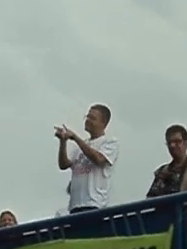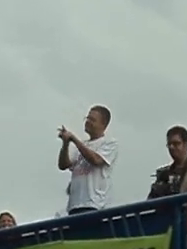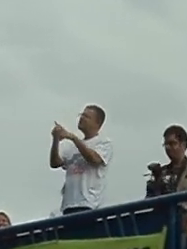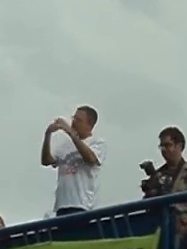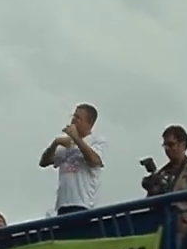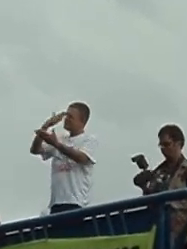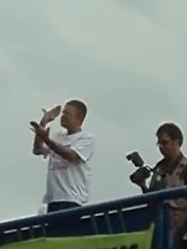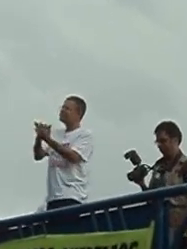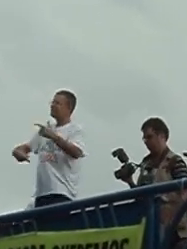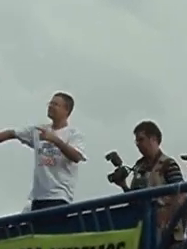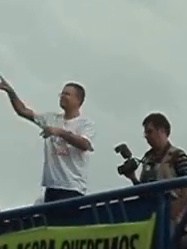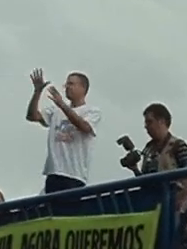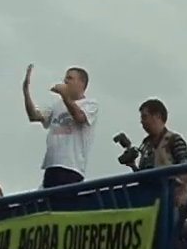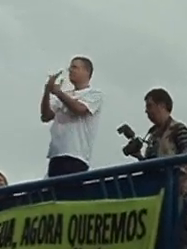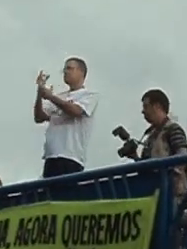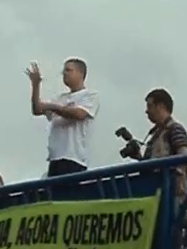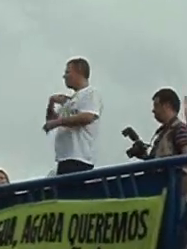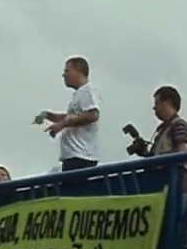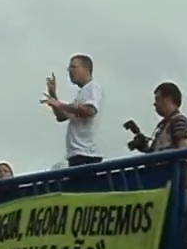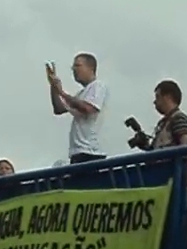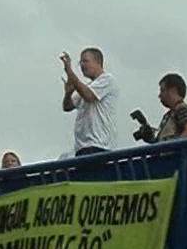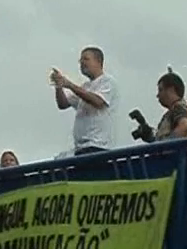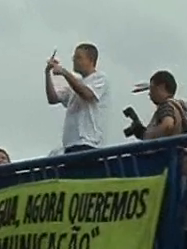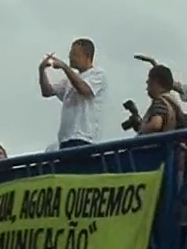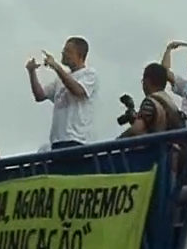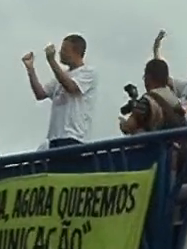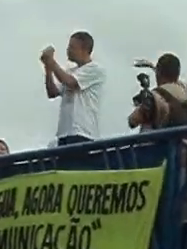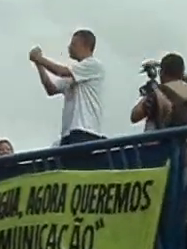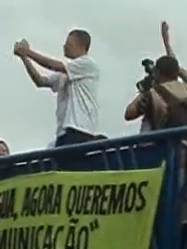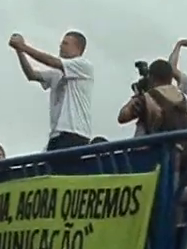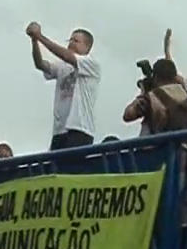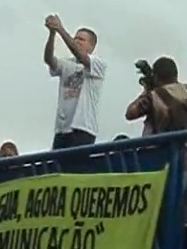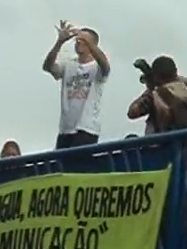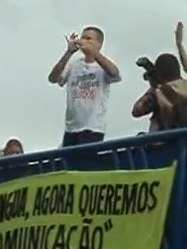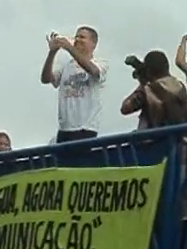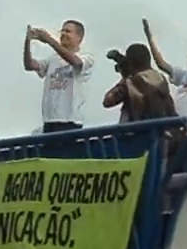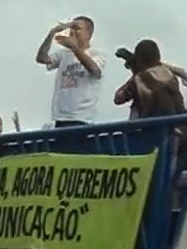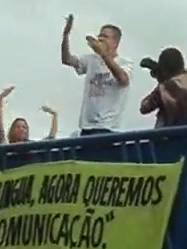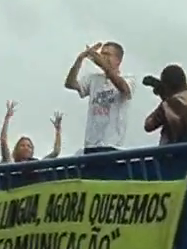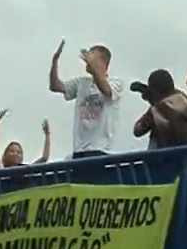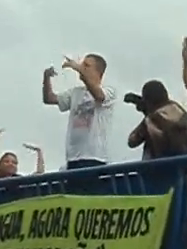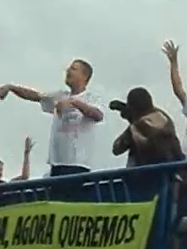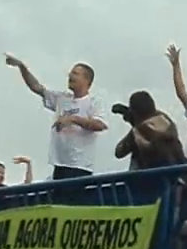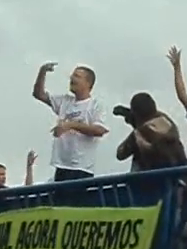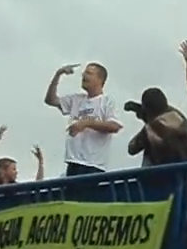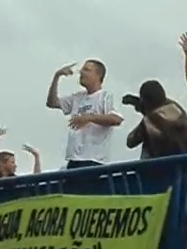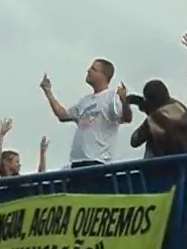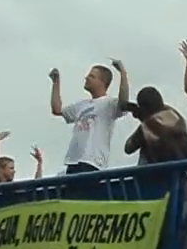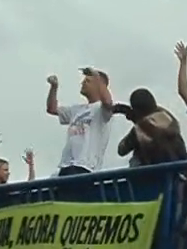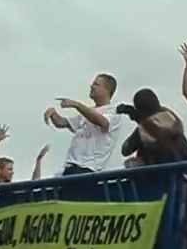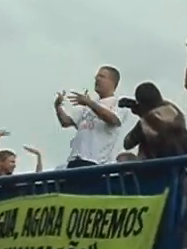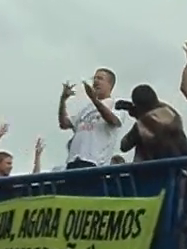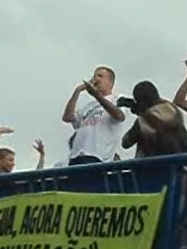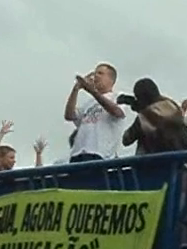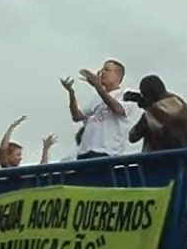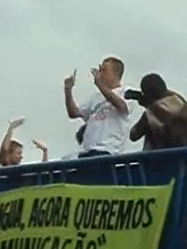fortalece. E um vai ajudando o outro. E eu acredito na coletividade, eu acredito no trabalho em conjunto. Juntos estamos trabalhando em